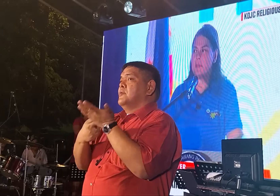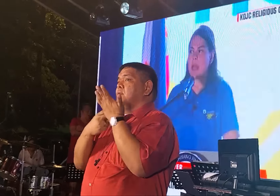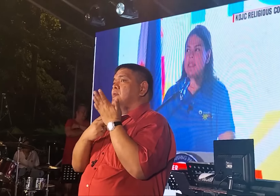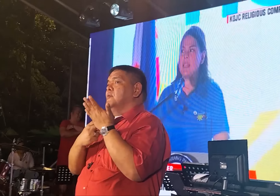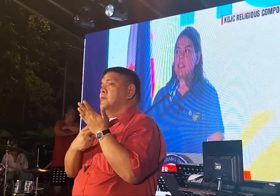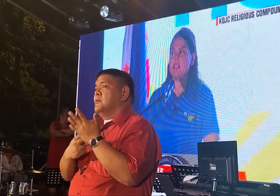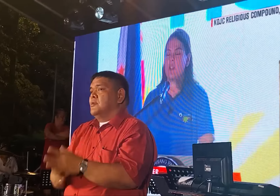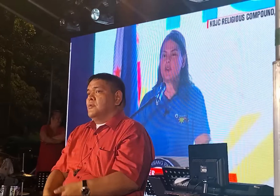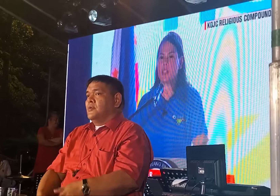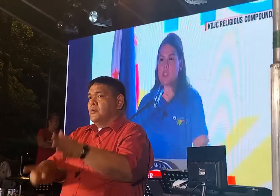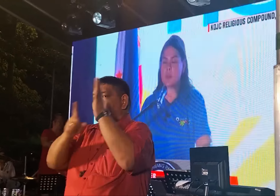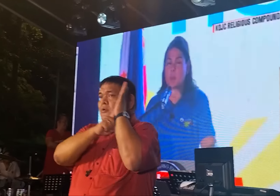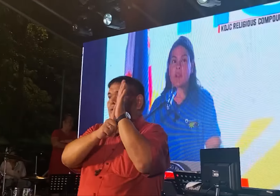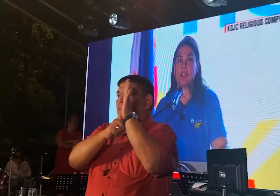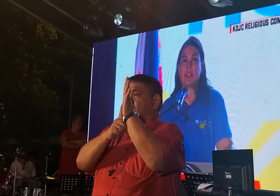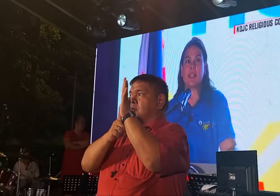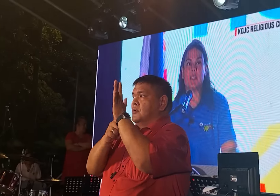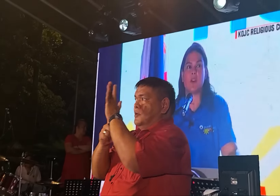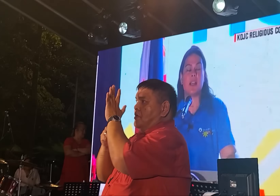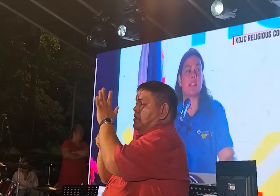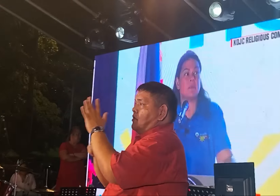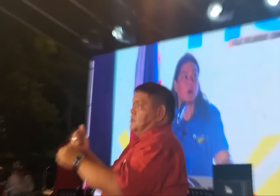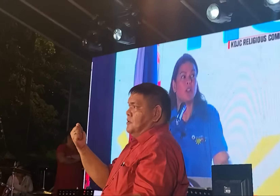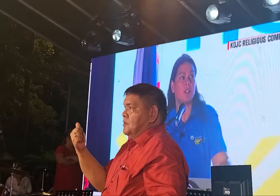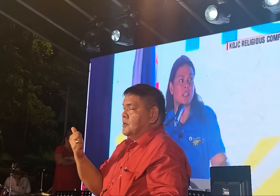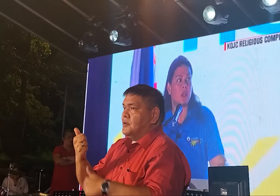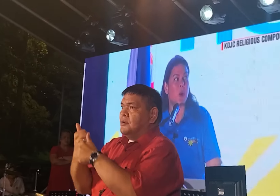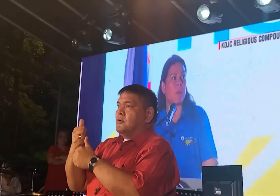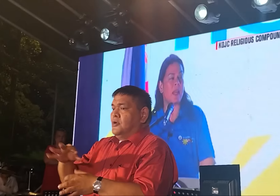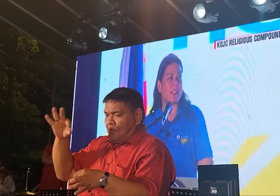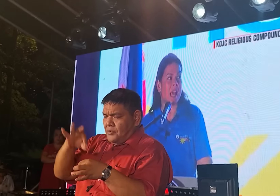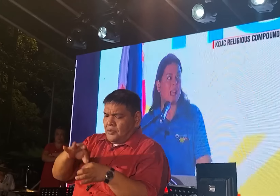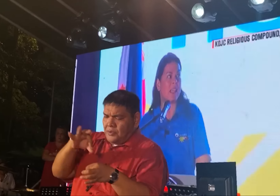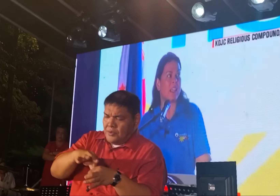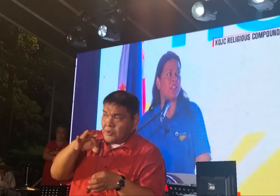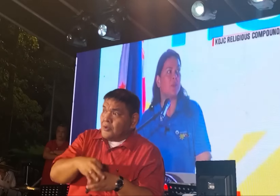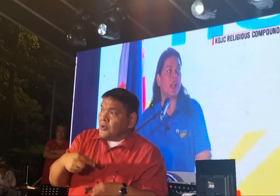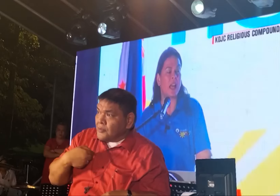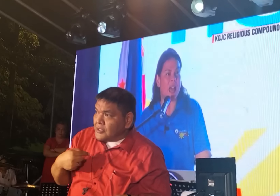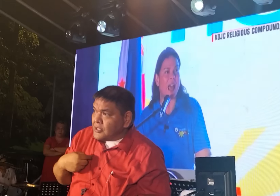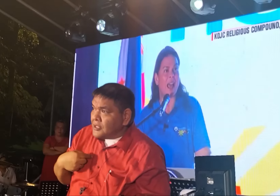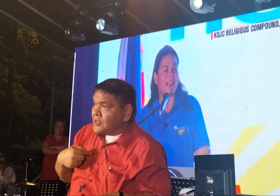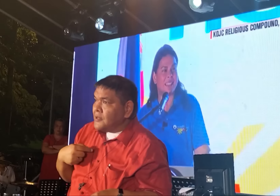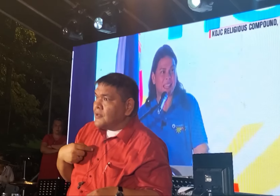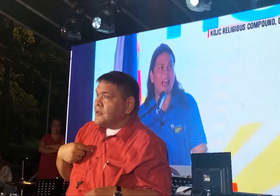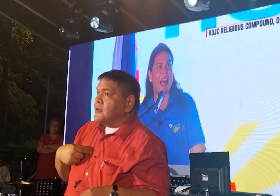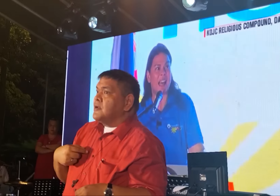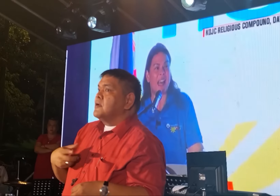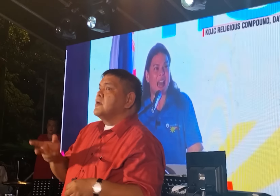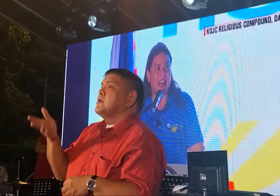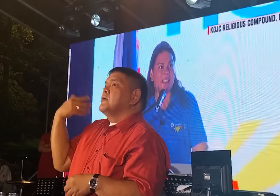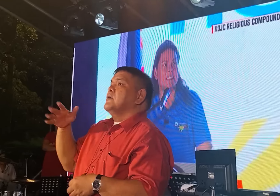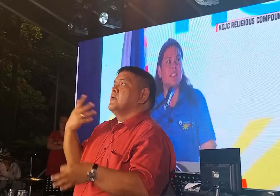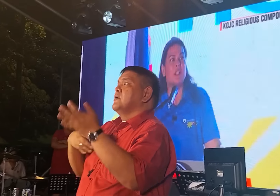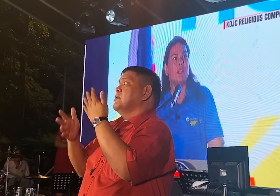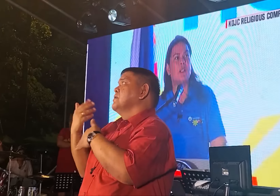ninyo, sa kampanya ninyo, sa suporta ninyo at sa boto ninyo para sa akin ng